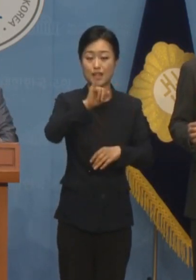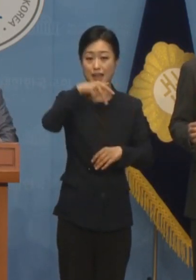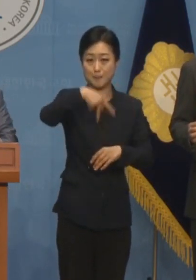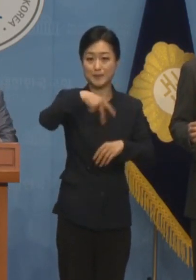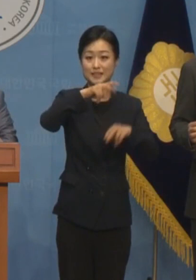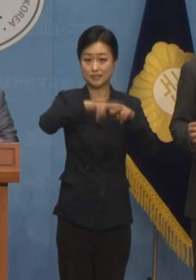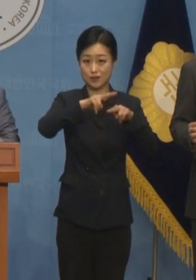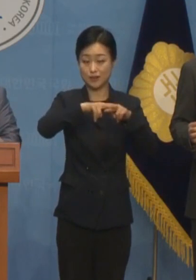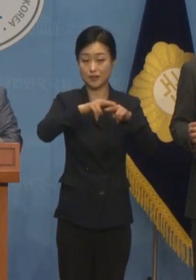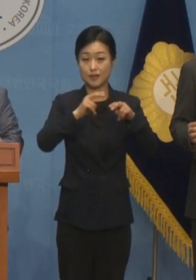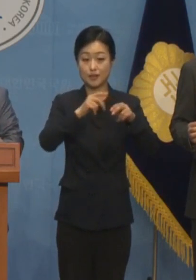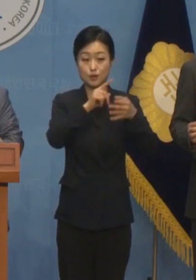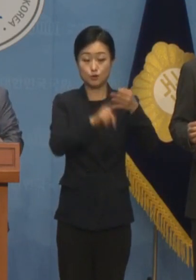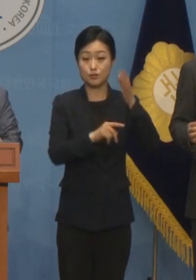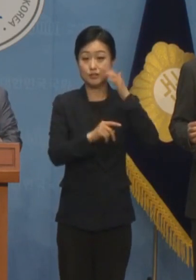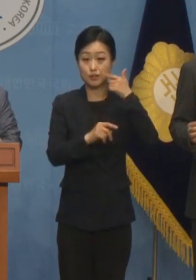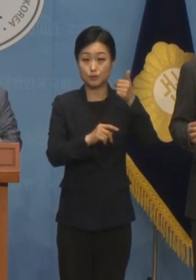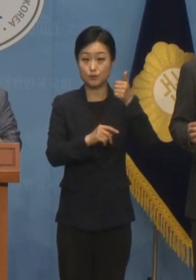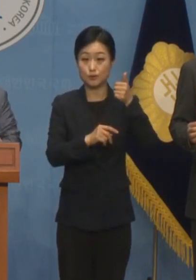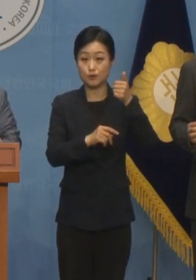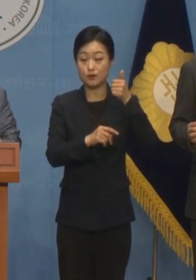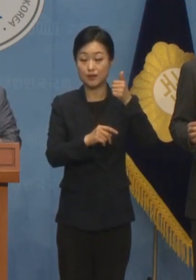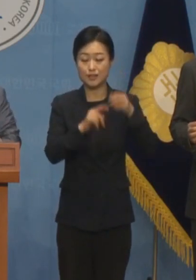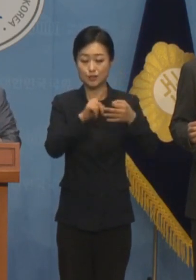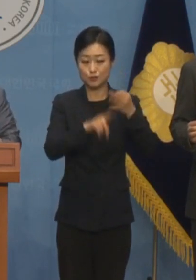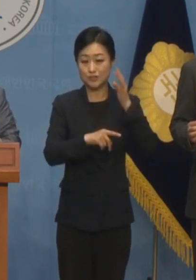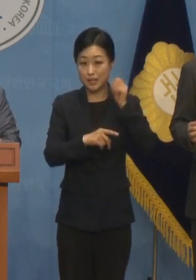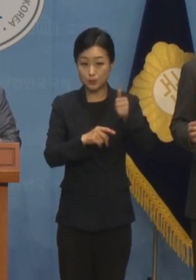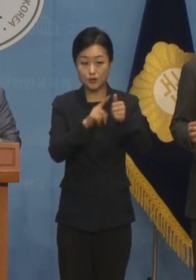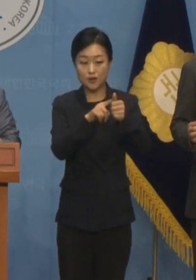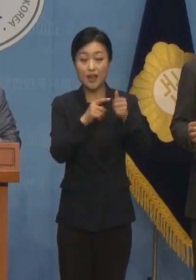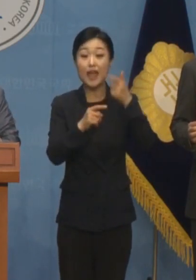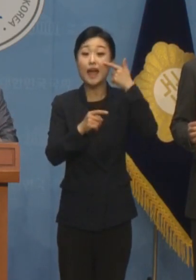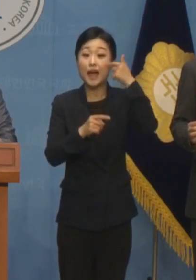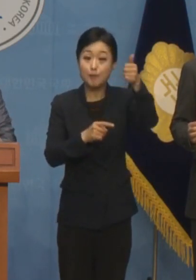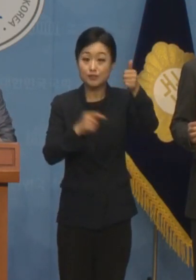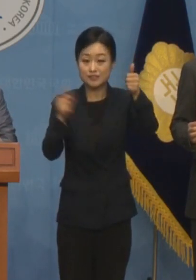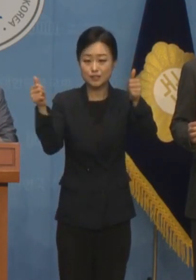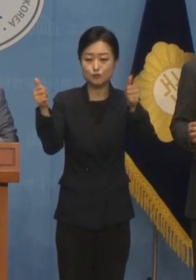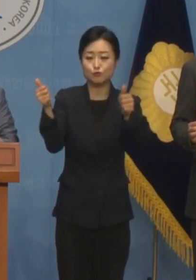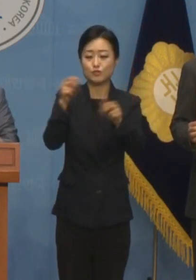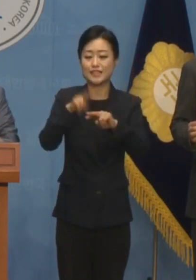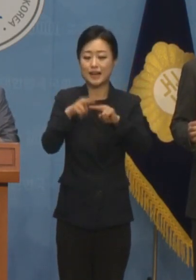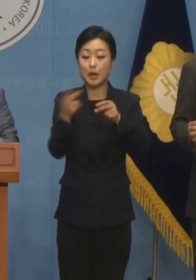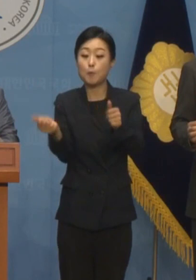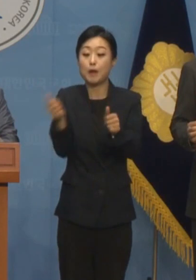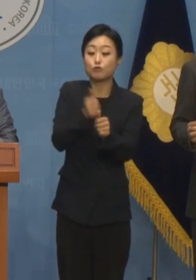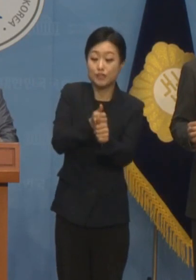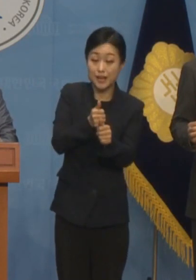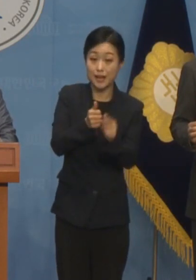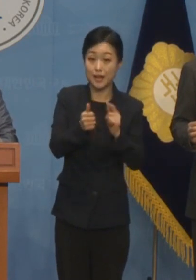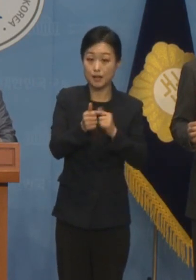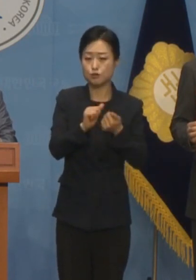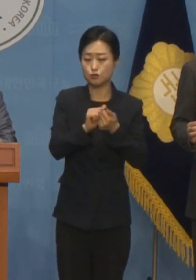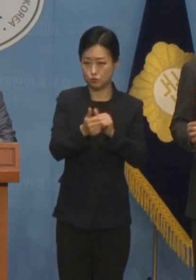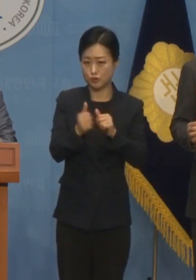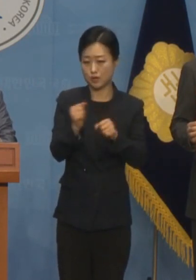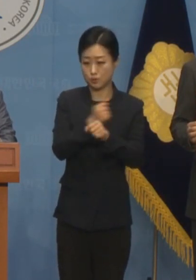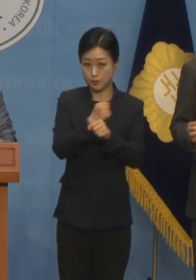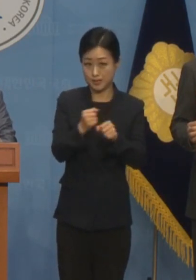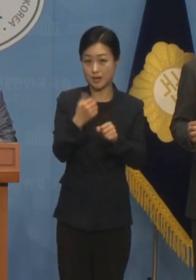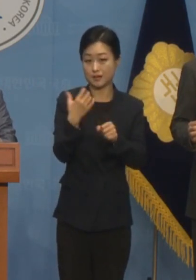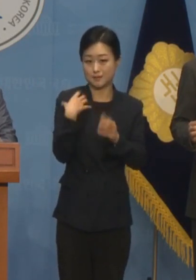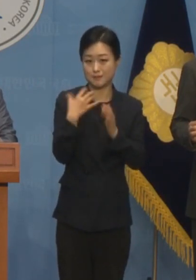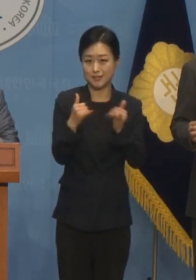대통령 아버님 뒷자리에 앉힐 정도로 이 주가 조작범과 김건희 게이트 세력은 특수광고에 가까운 세력들인